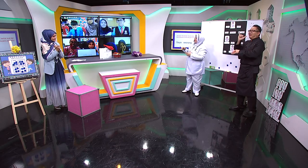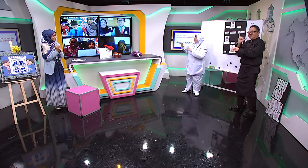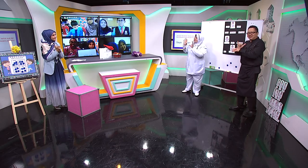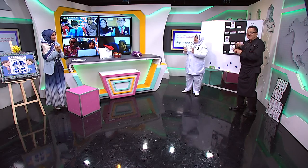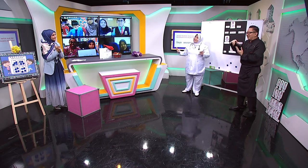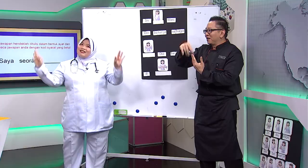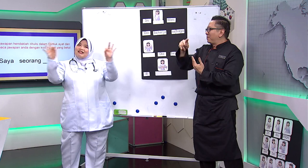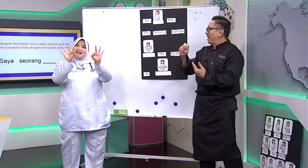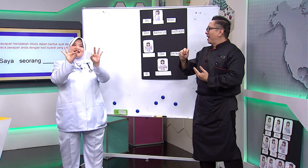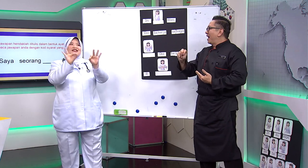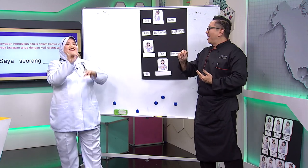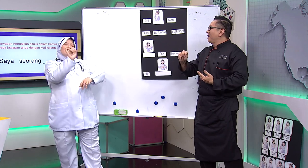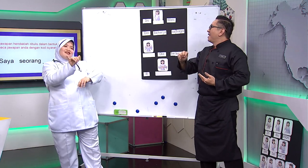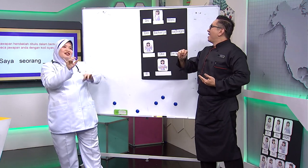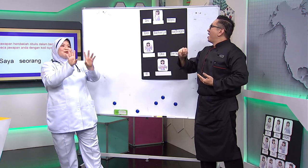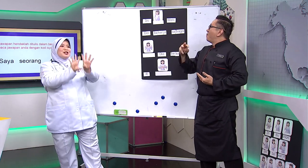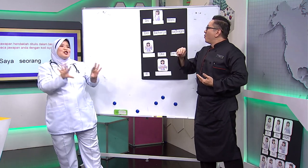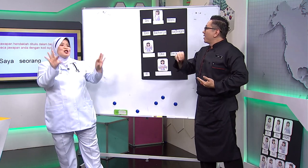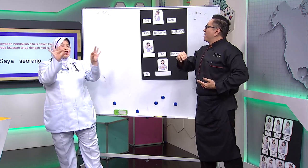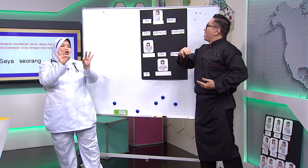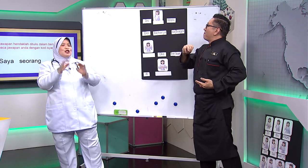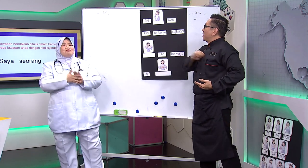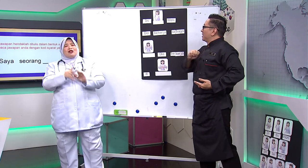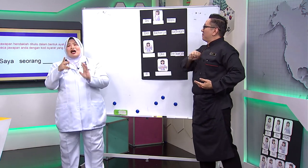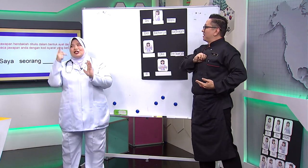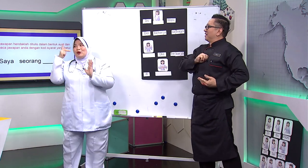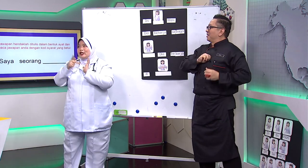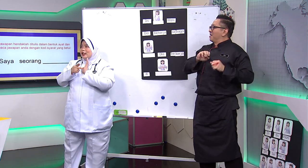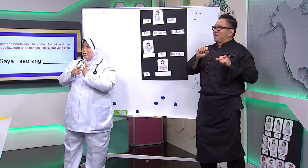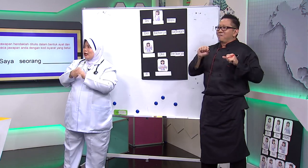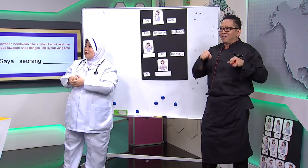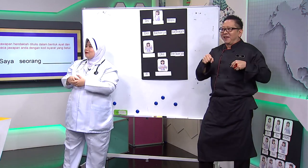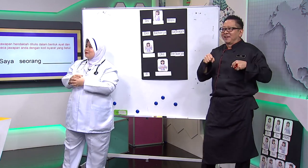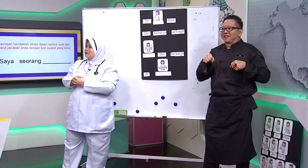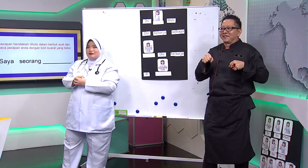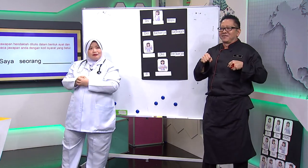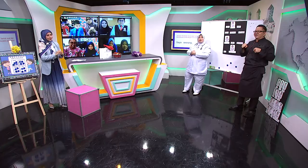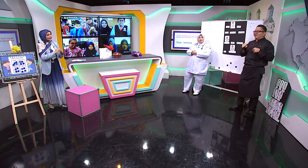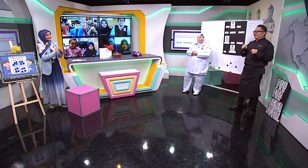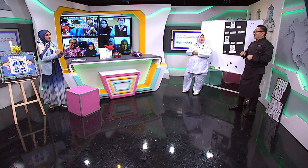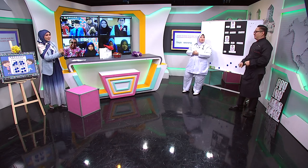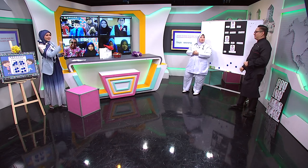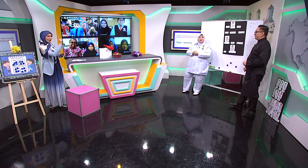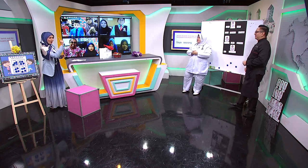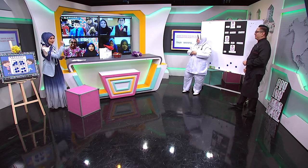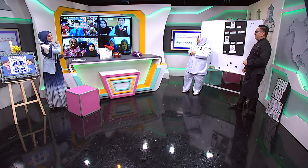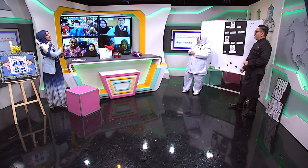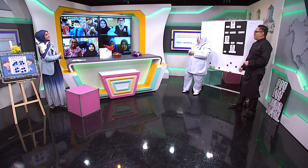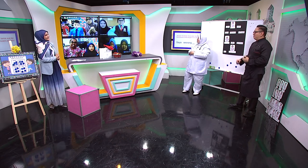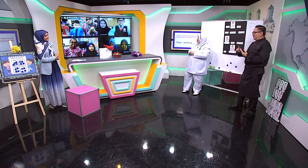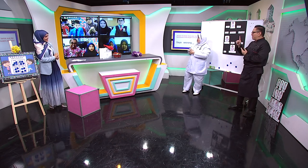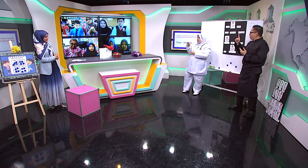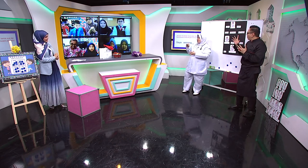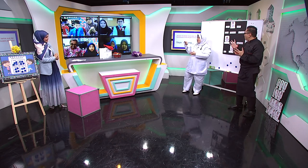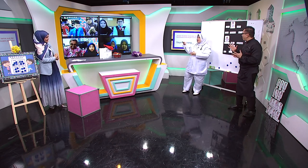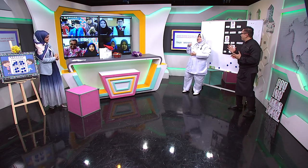tentang kerjaya pilihan murid masing-masing? Okey, kalau boleh. Macam tu cikgu, kita boleh pilih seorang saja.